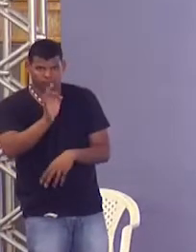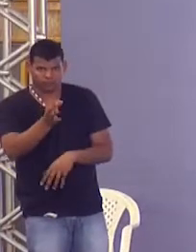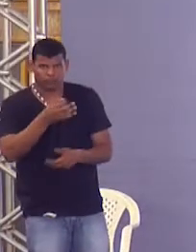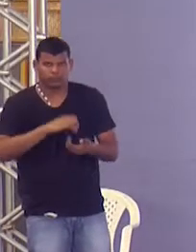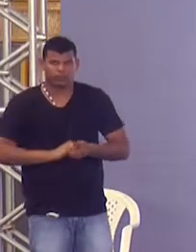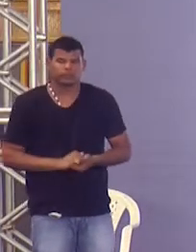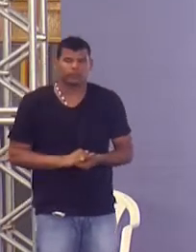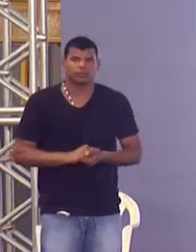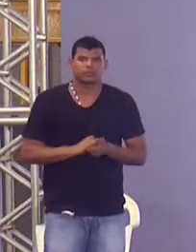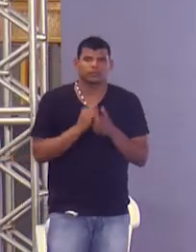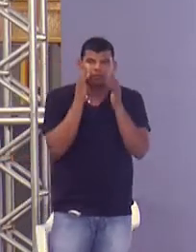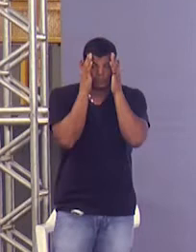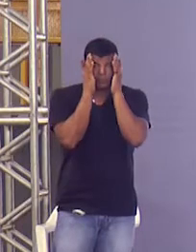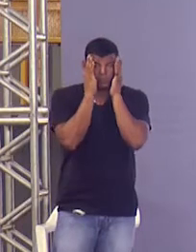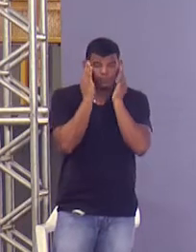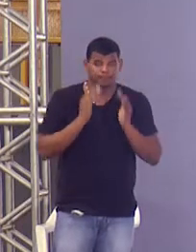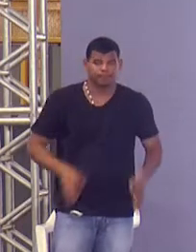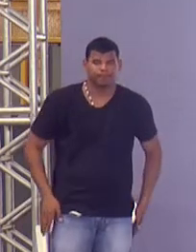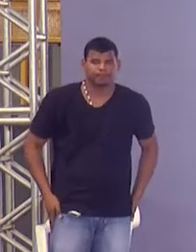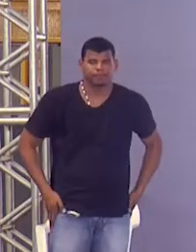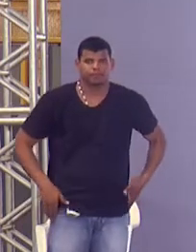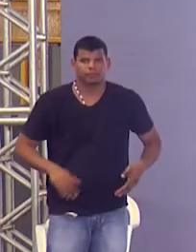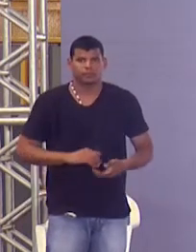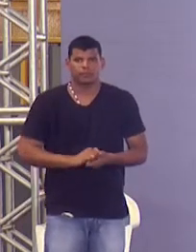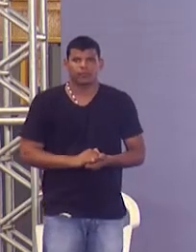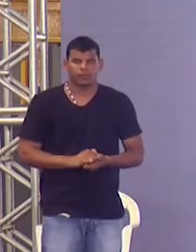expoentes. Propriedade 5.